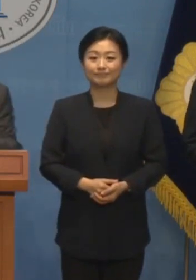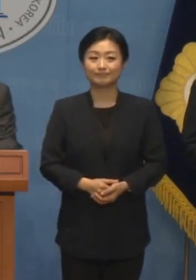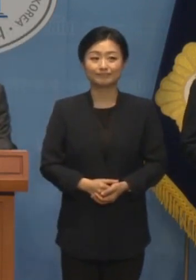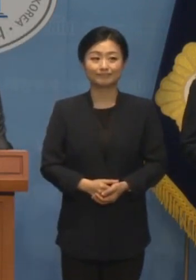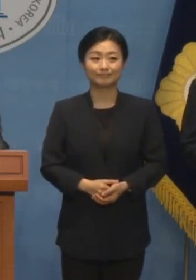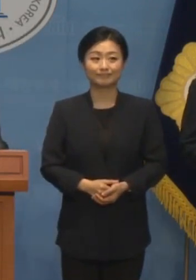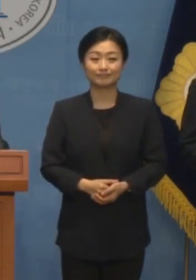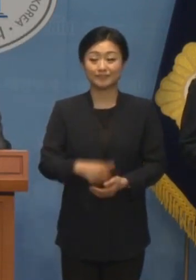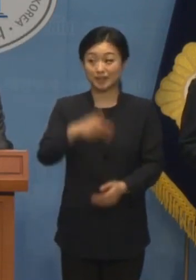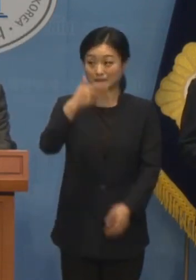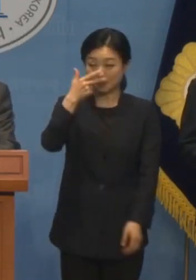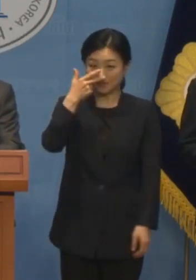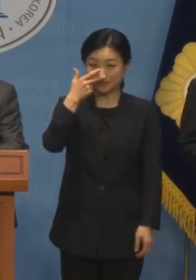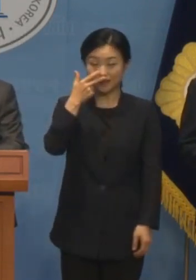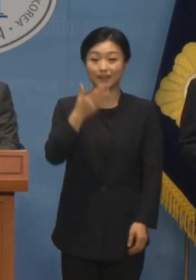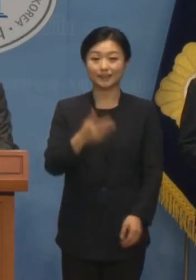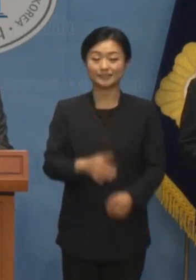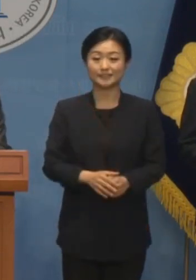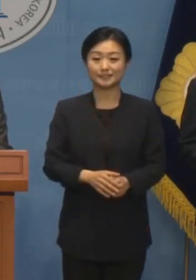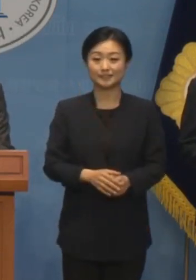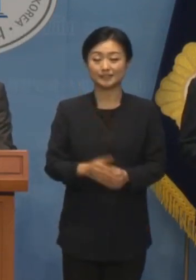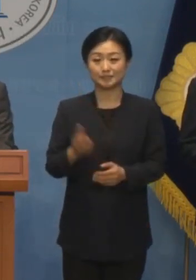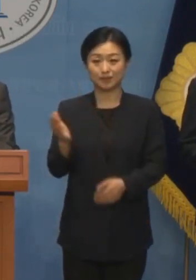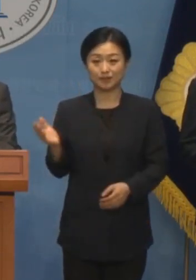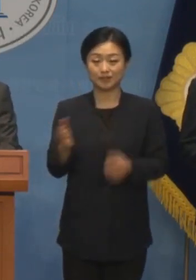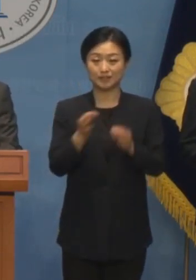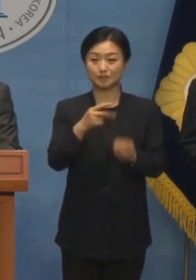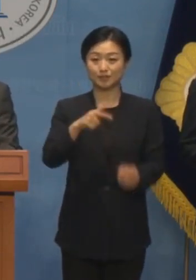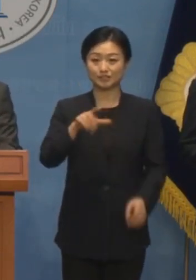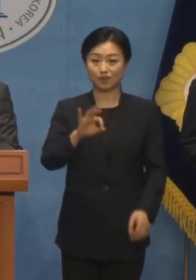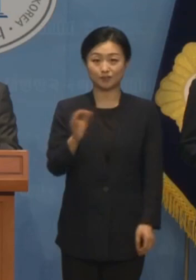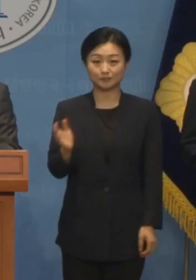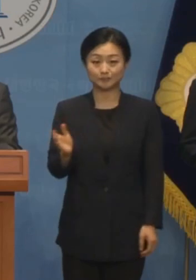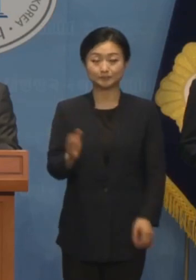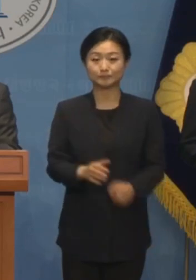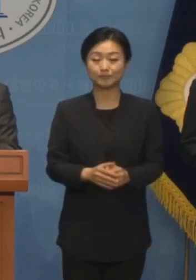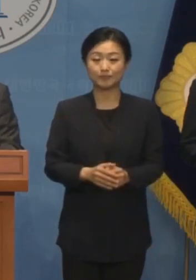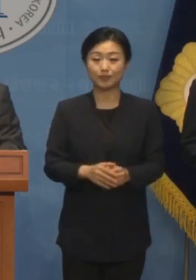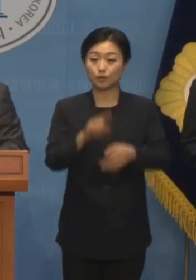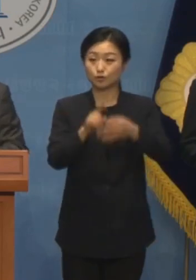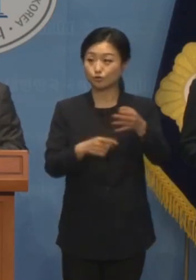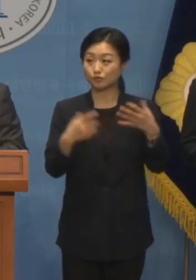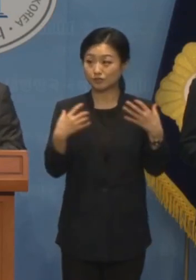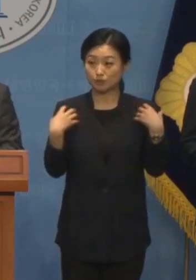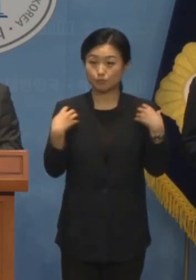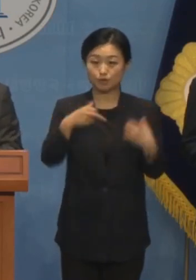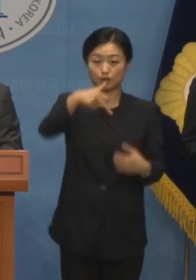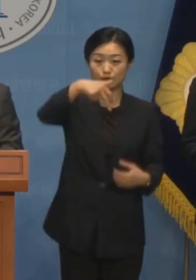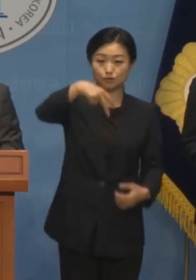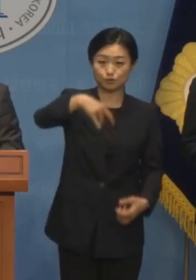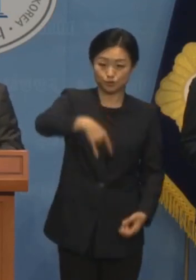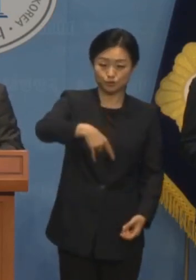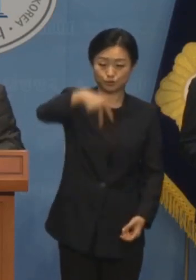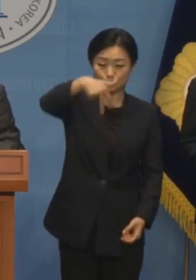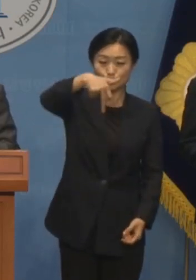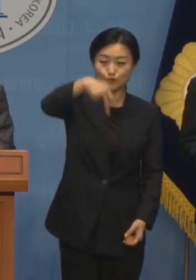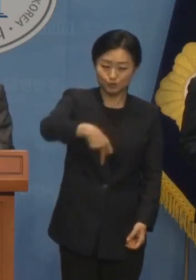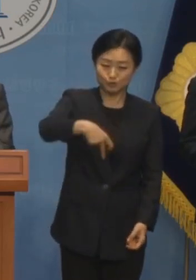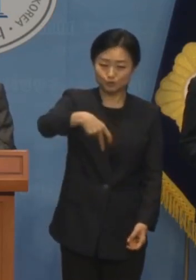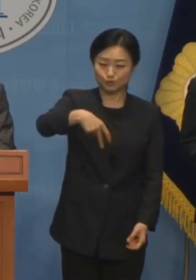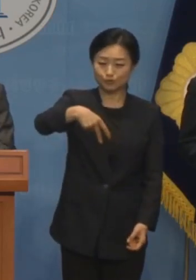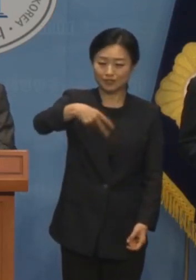네, 평택시병 김현정입니다. 윤석열 정부와 큐텐이 초래한 사상 최대의 온라인